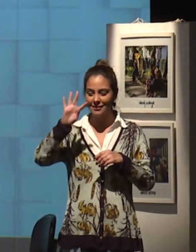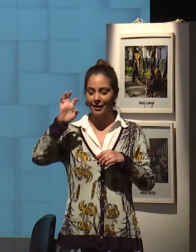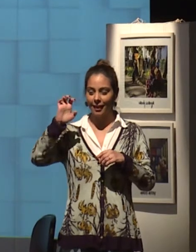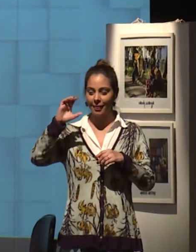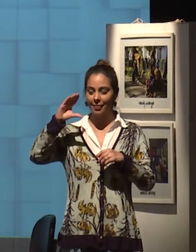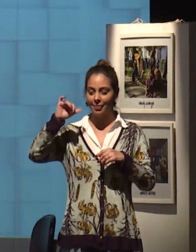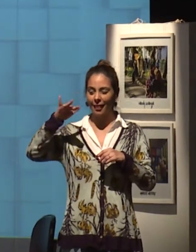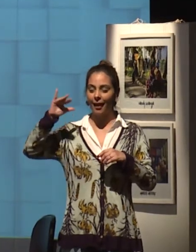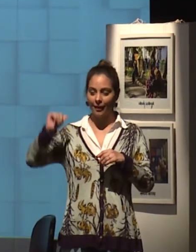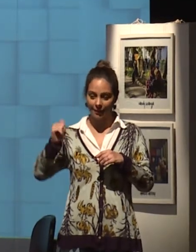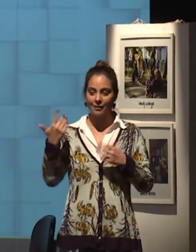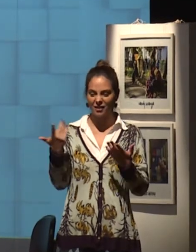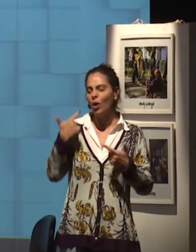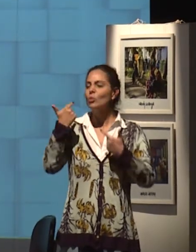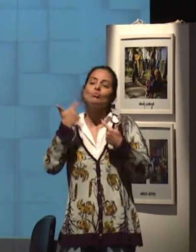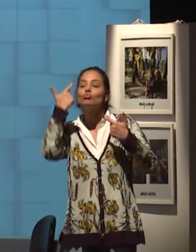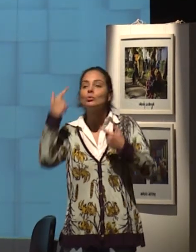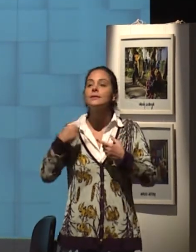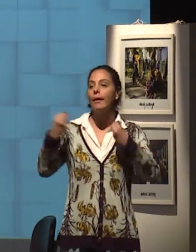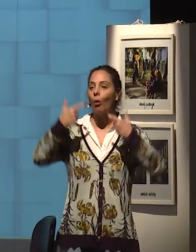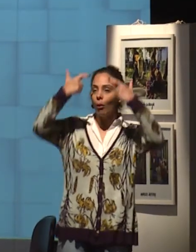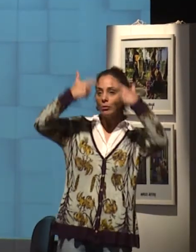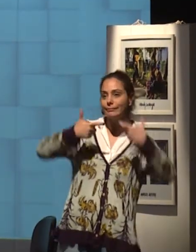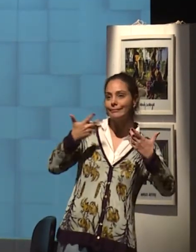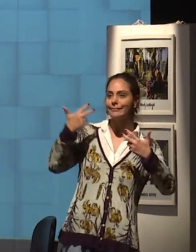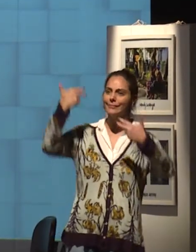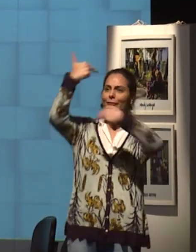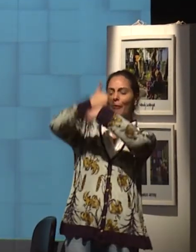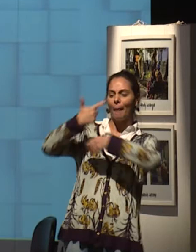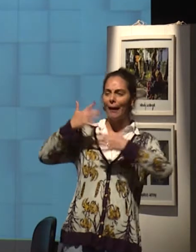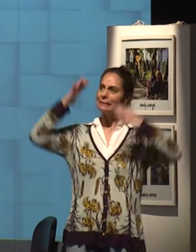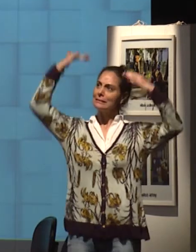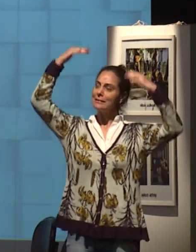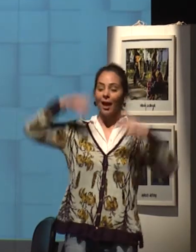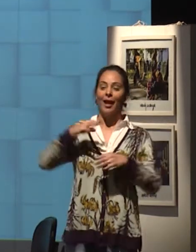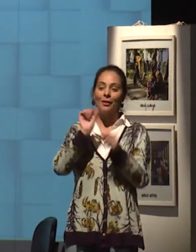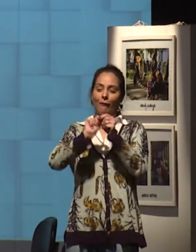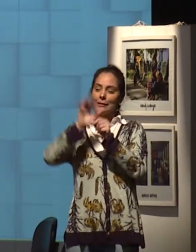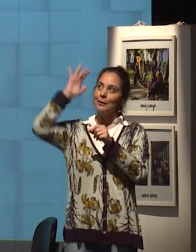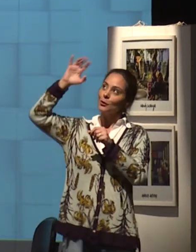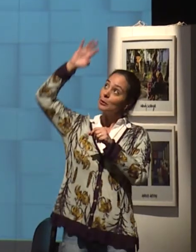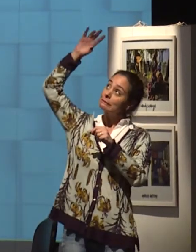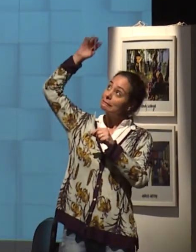que não tem muita técnica. Eu não sei muito como me portar para filmar, questões técnicas